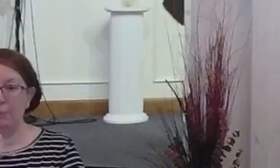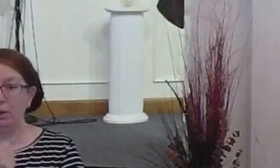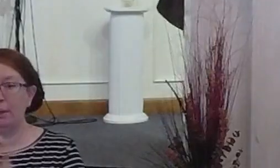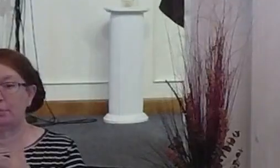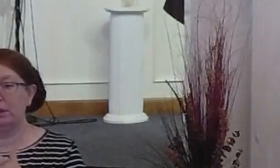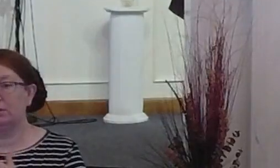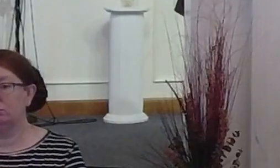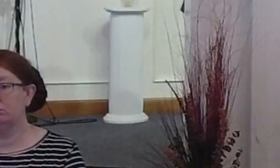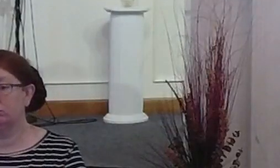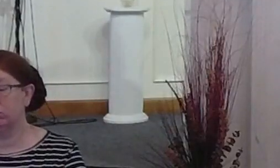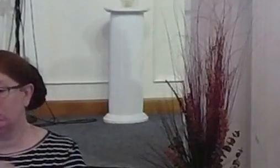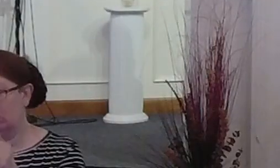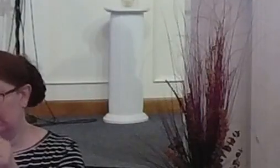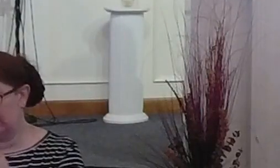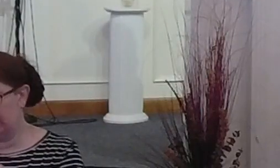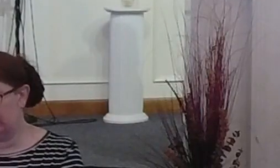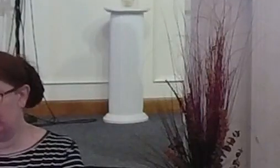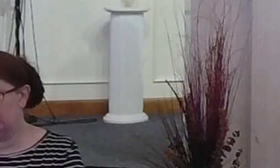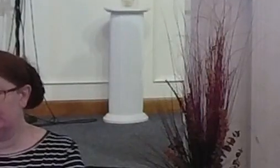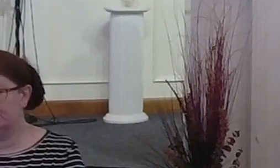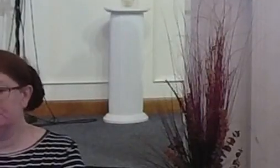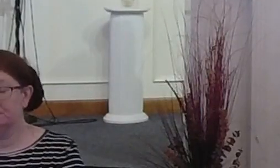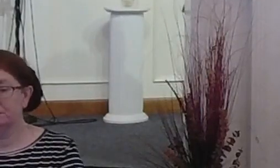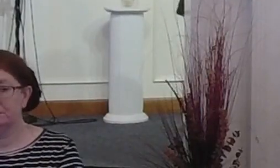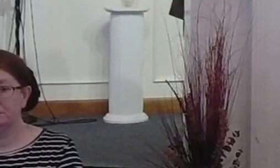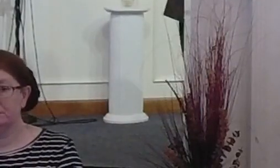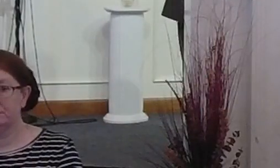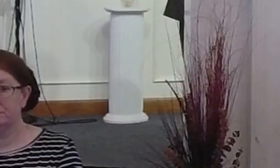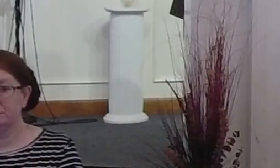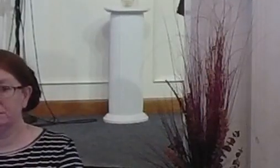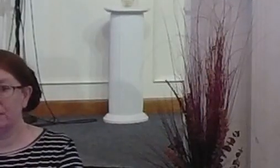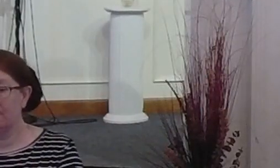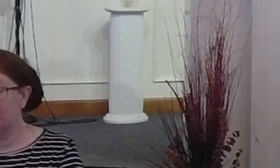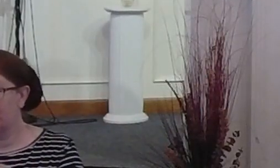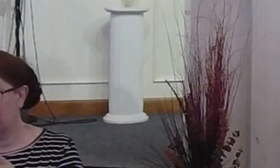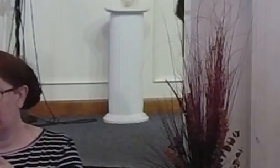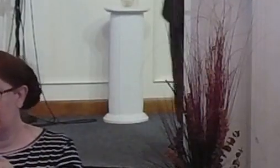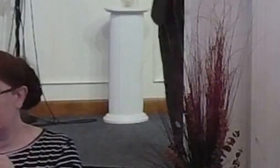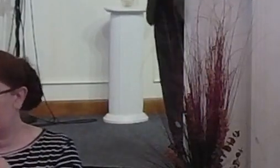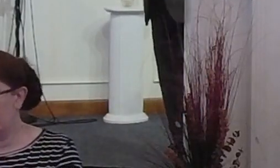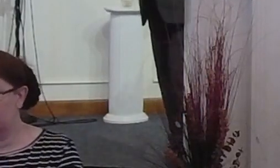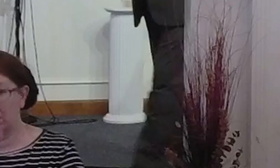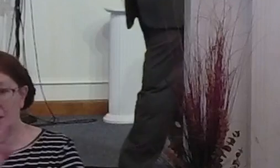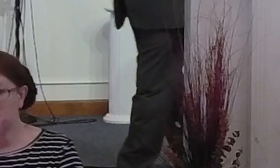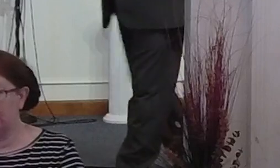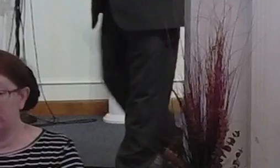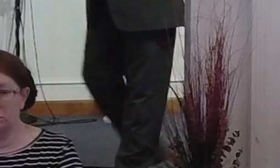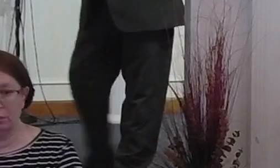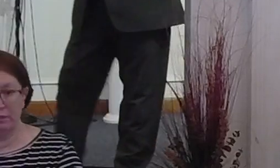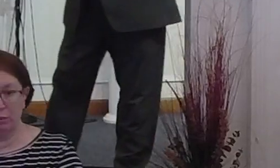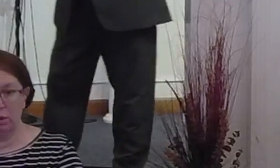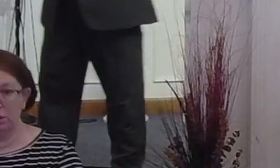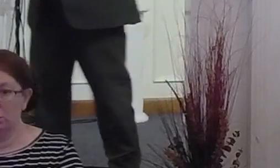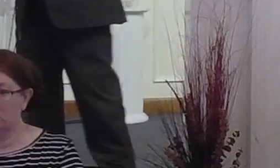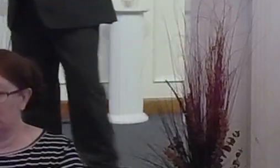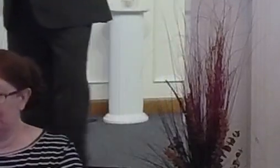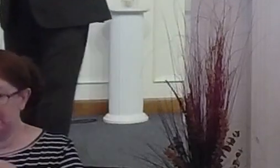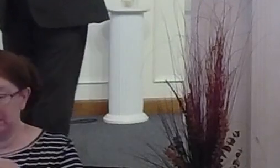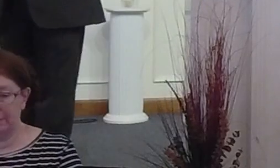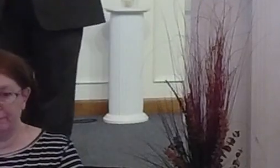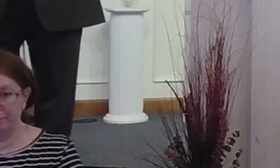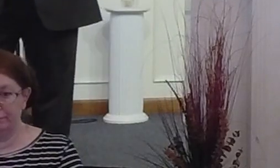Entonces Dios dijo, no, yo voy a crear a este hombre, voy a guiar a este hombre.